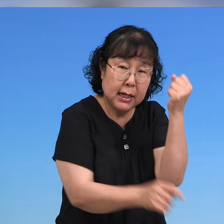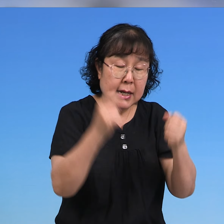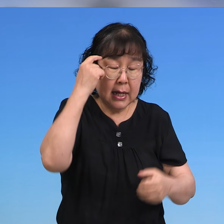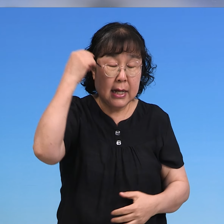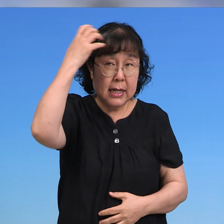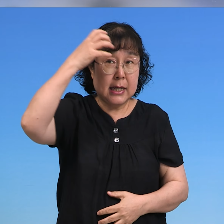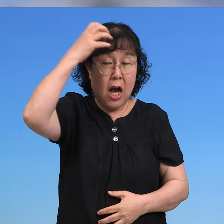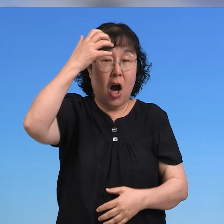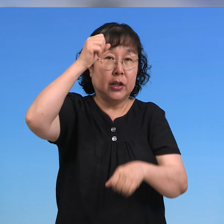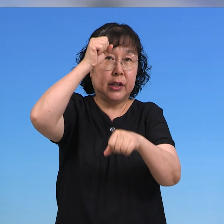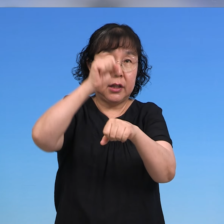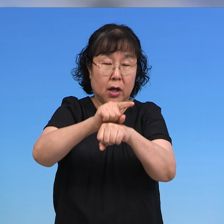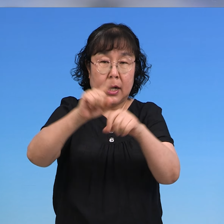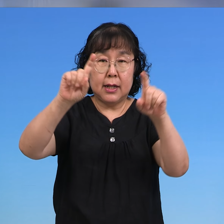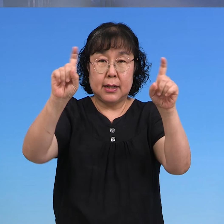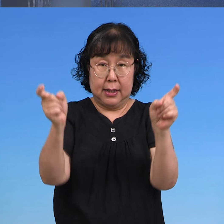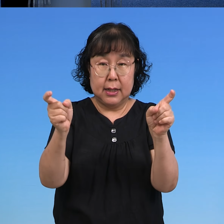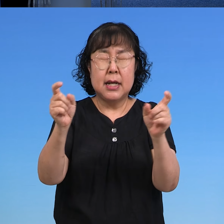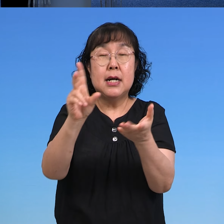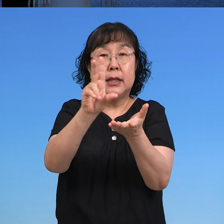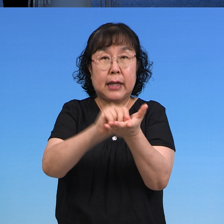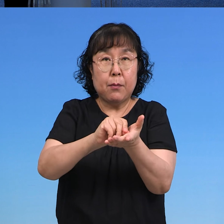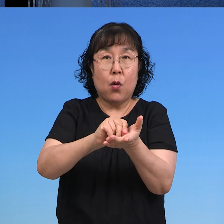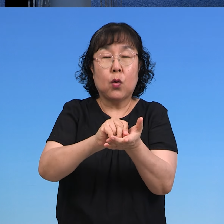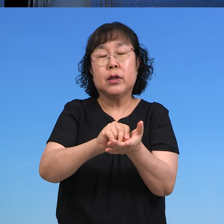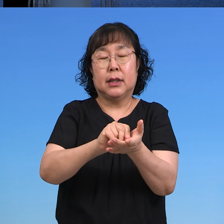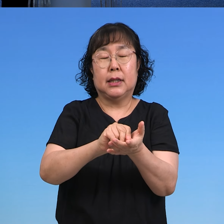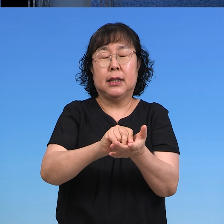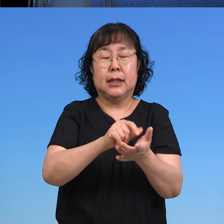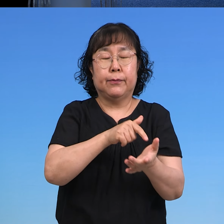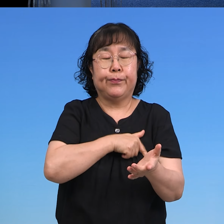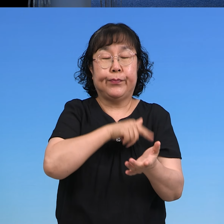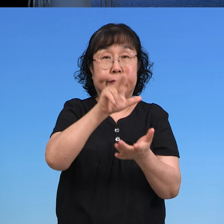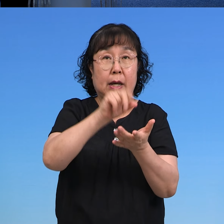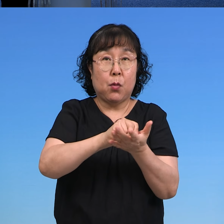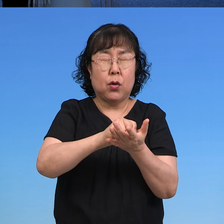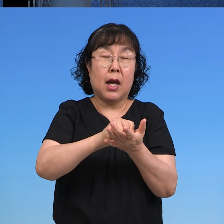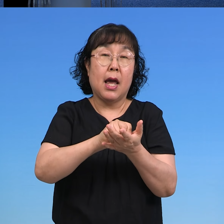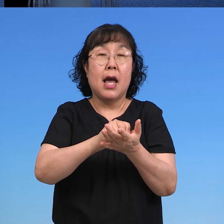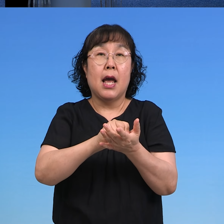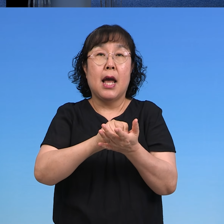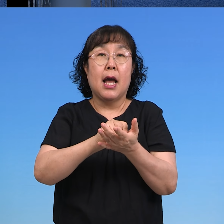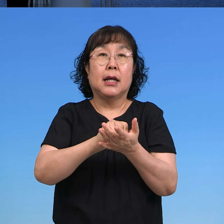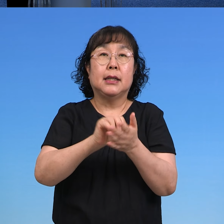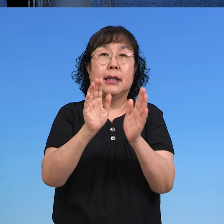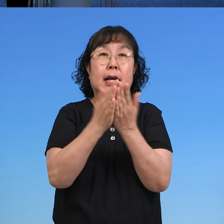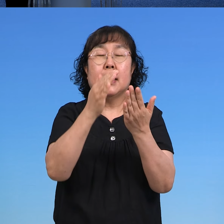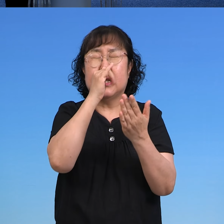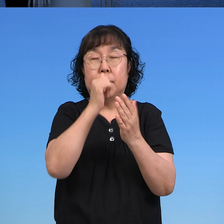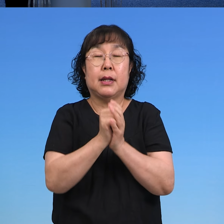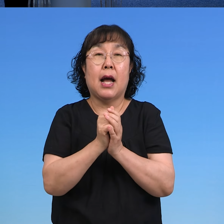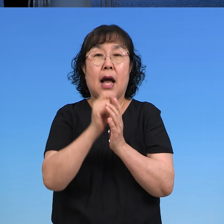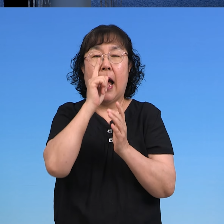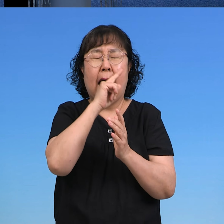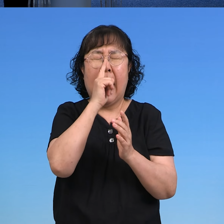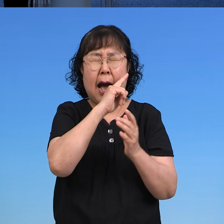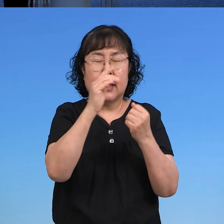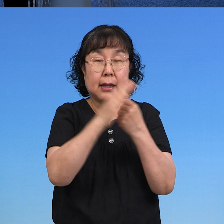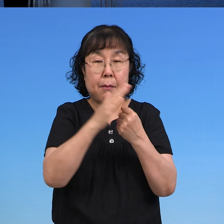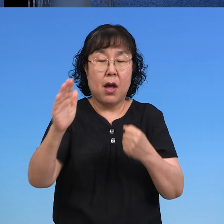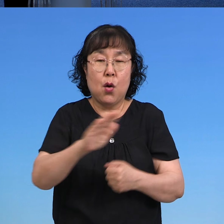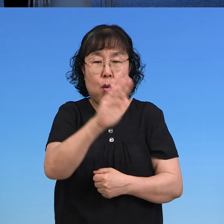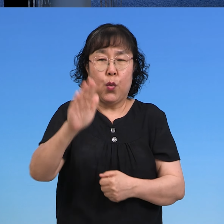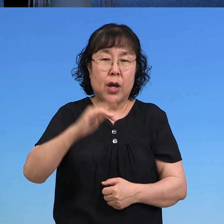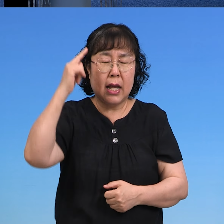좀 띄워달라고 부탁을 해놨는데요. 내용을 한번 보십시오. 악에 의해 우리의